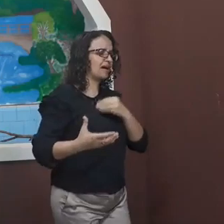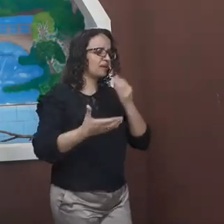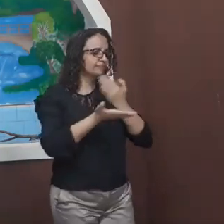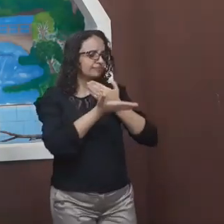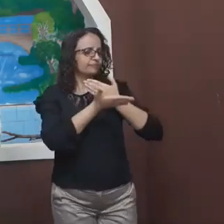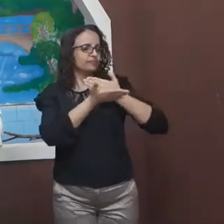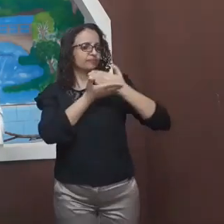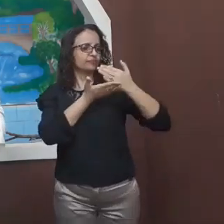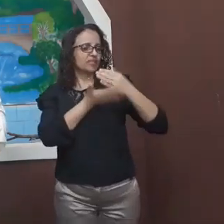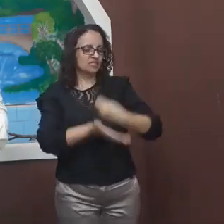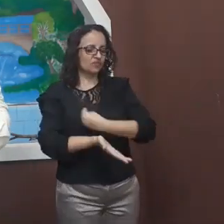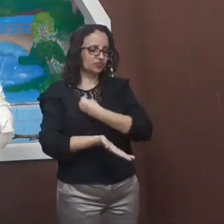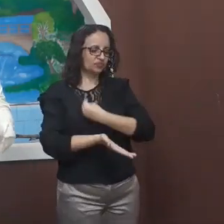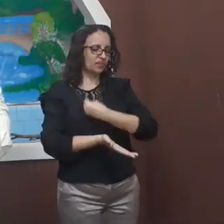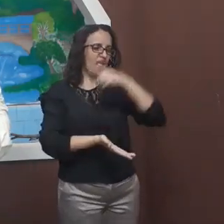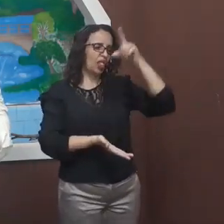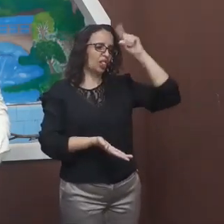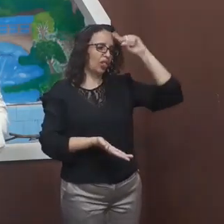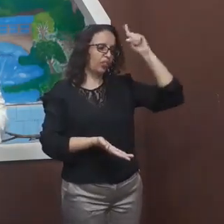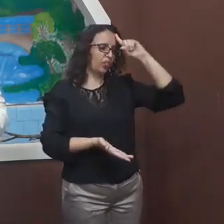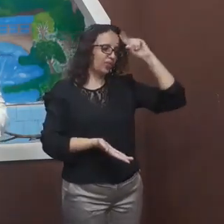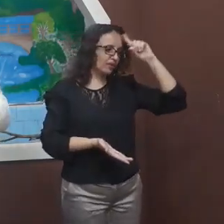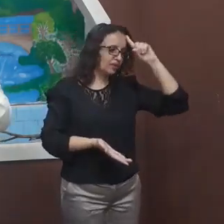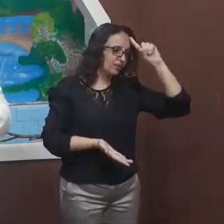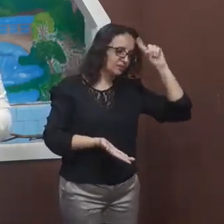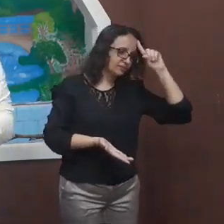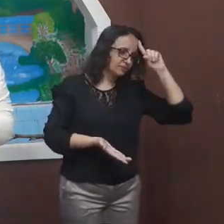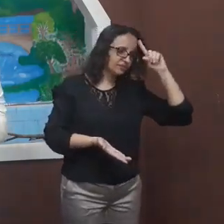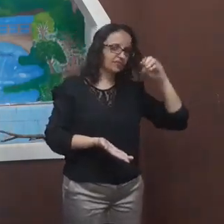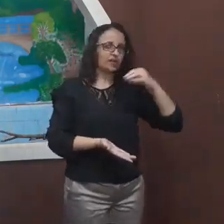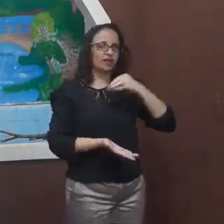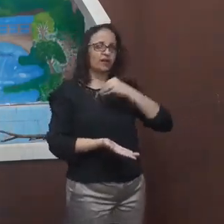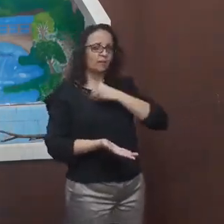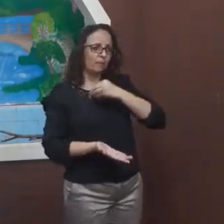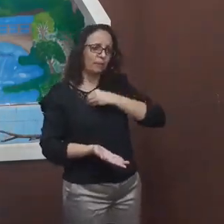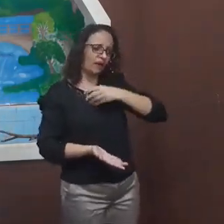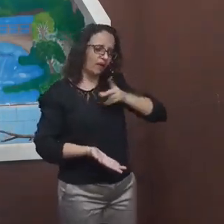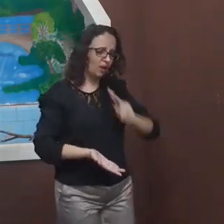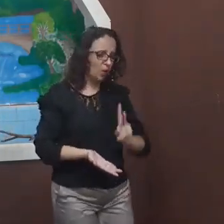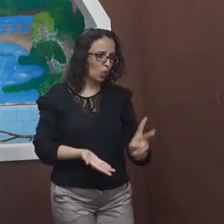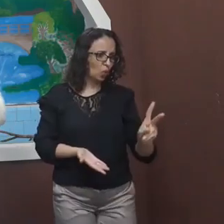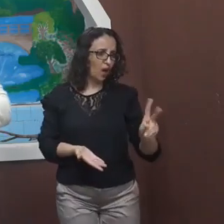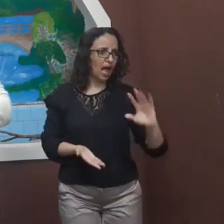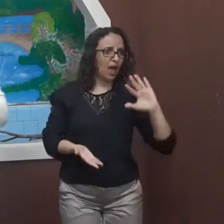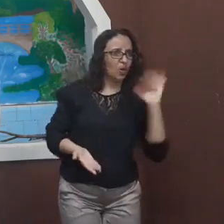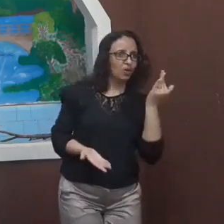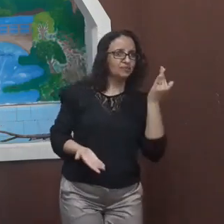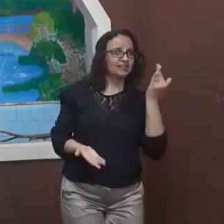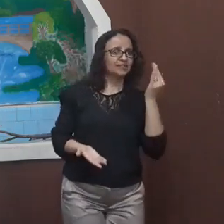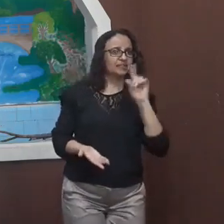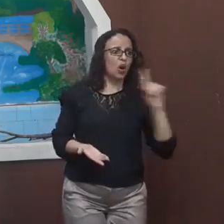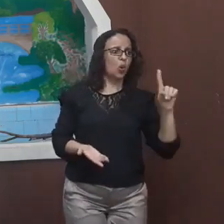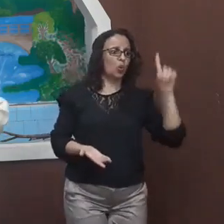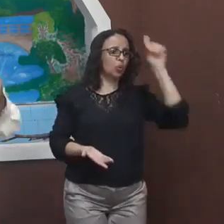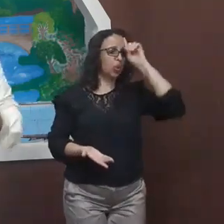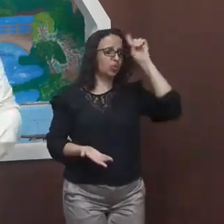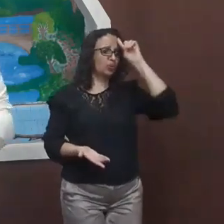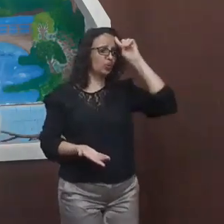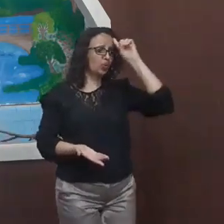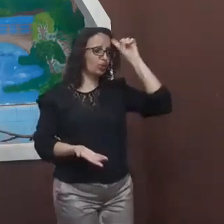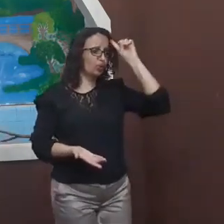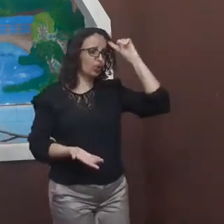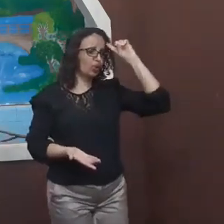vida de pecado, de ter consumado, ou seja, aquele pecado não vira um acidente, ele vira uma